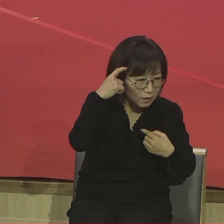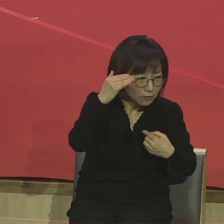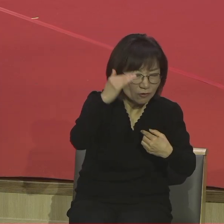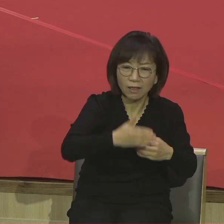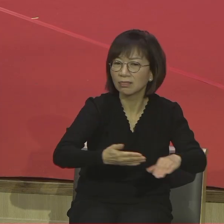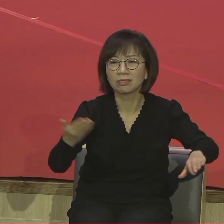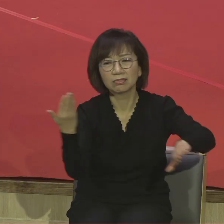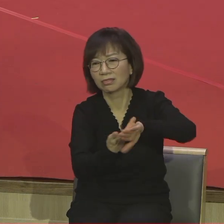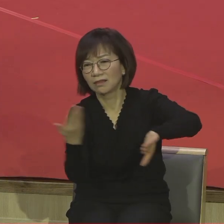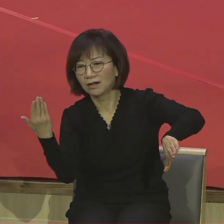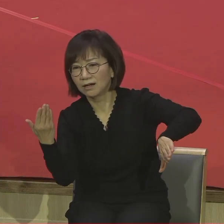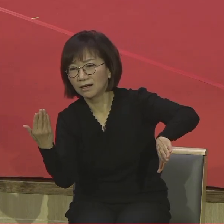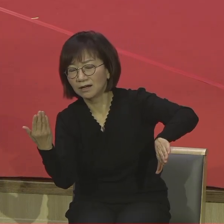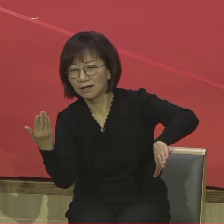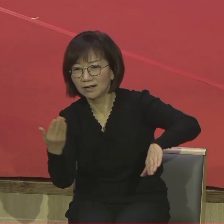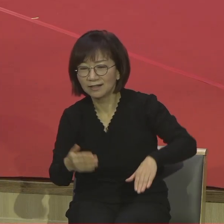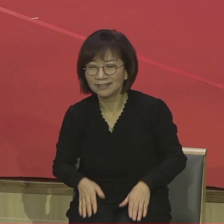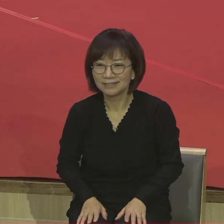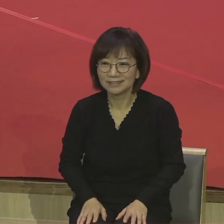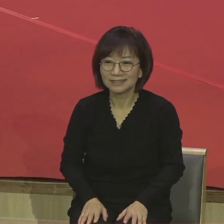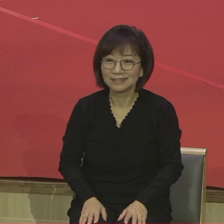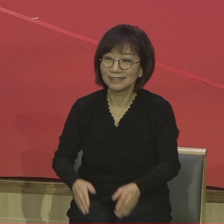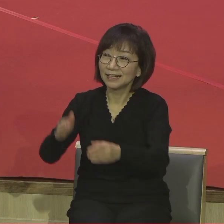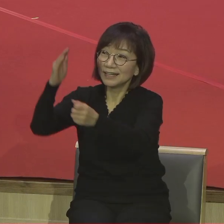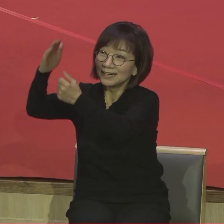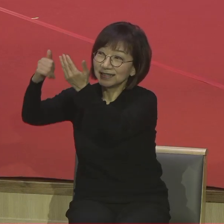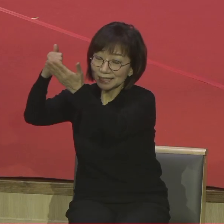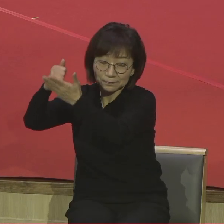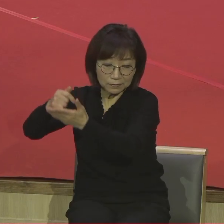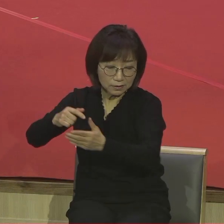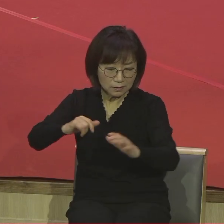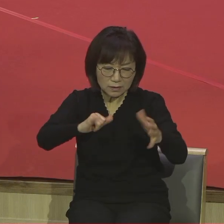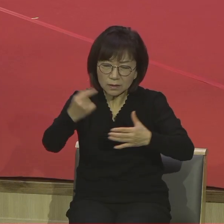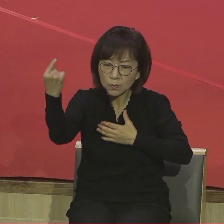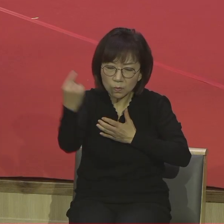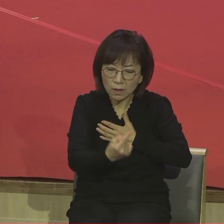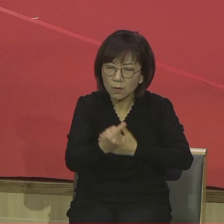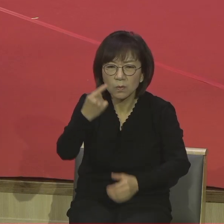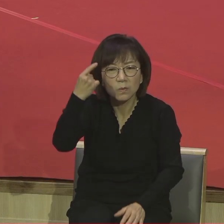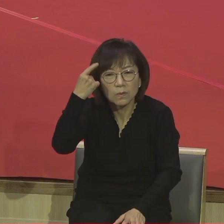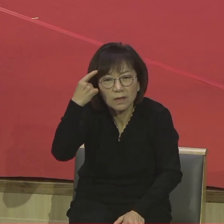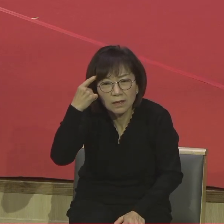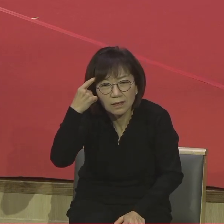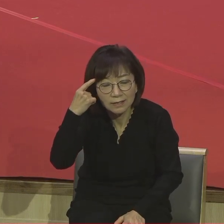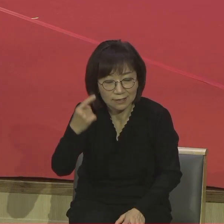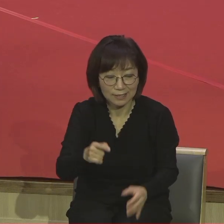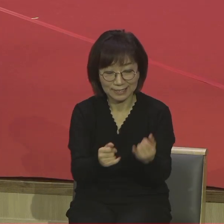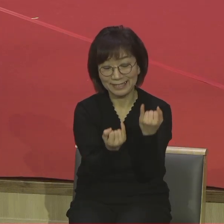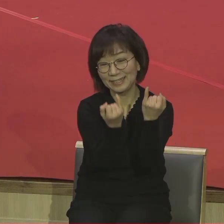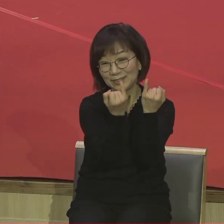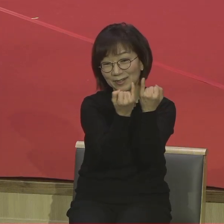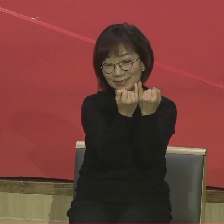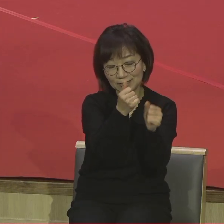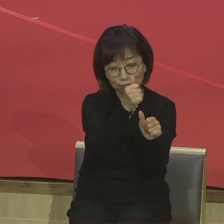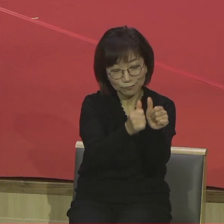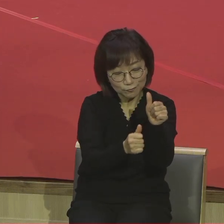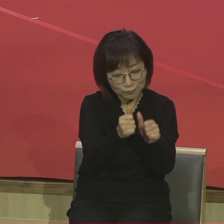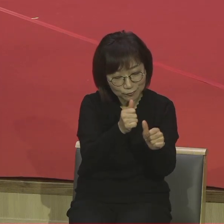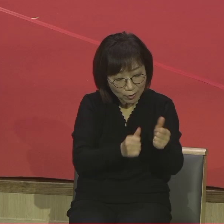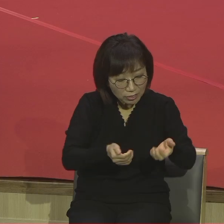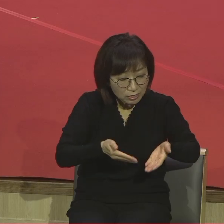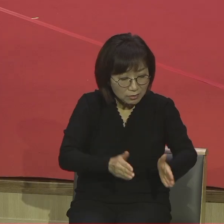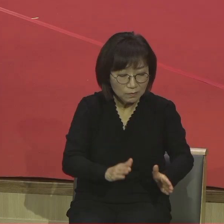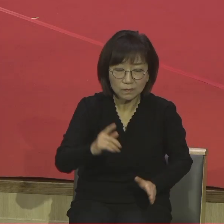이렇게 하나님이 육신 옷을 입고 이 땅에 오셨으만 했는가? 왜 여자의 후손으로 오셔야만